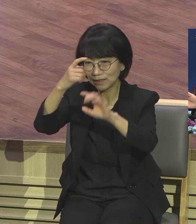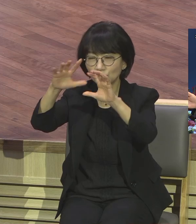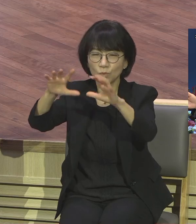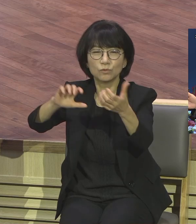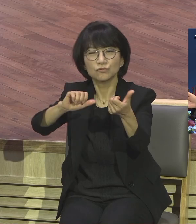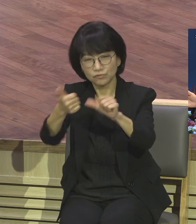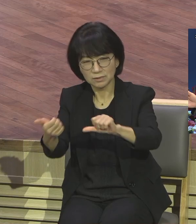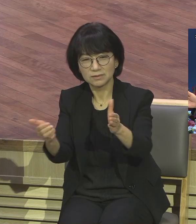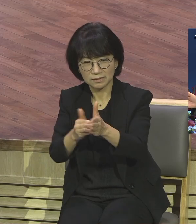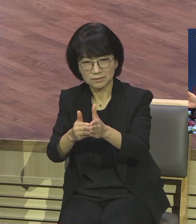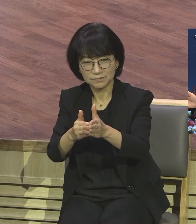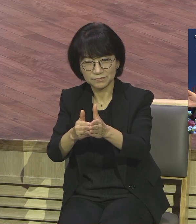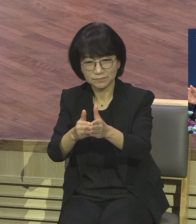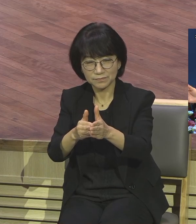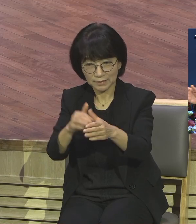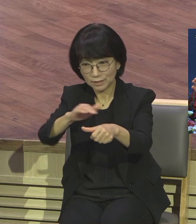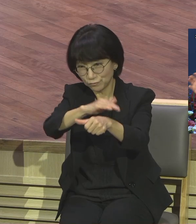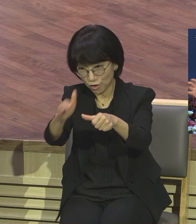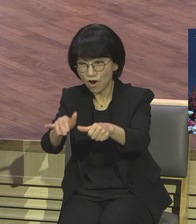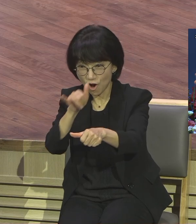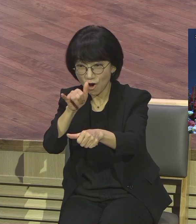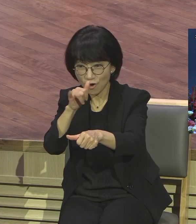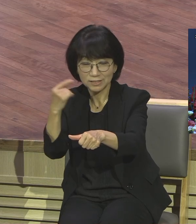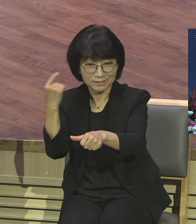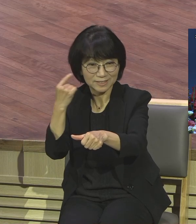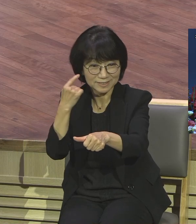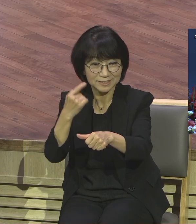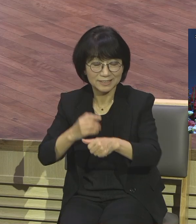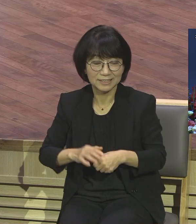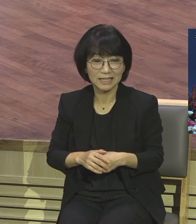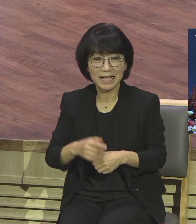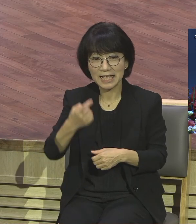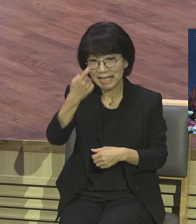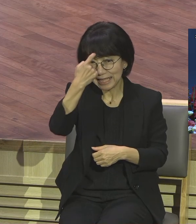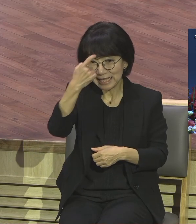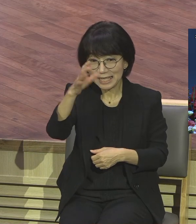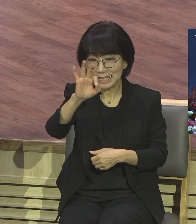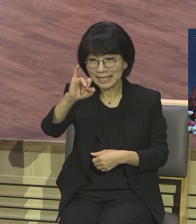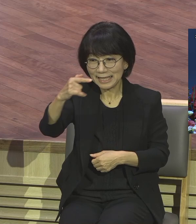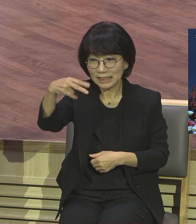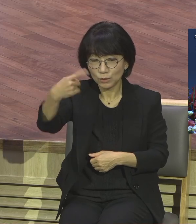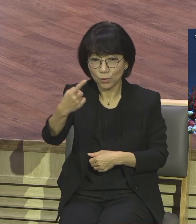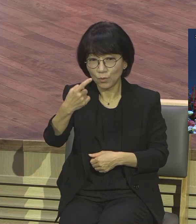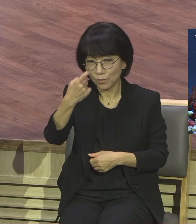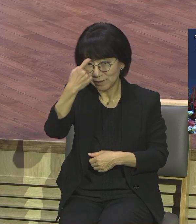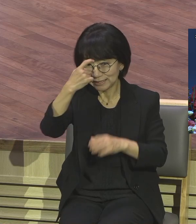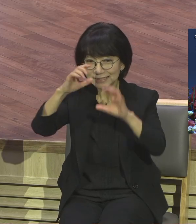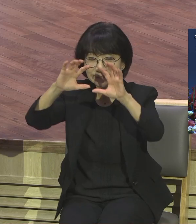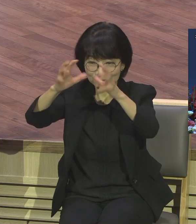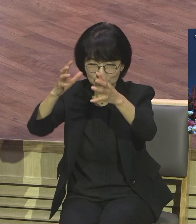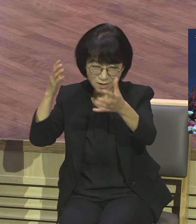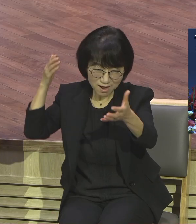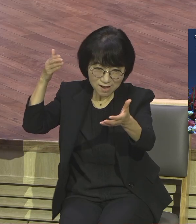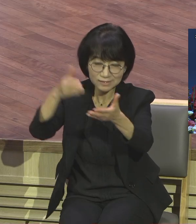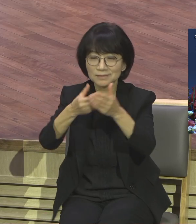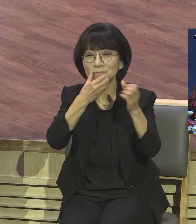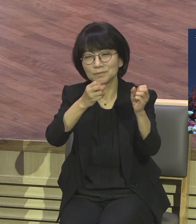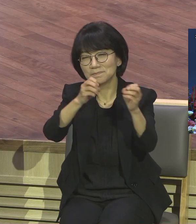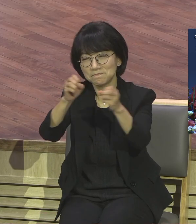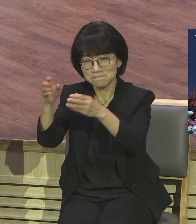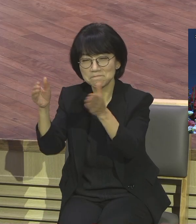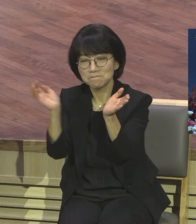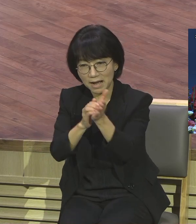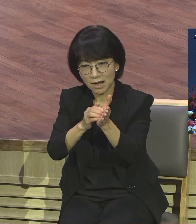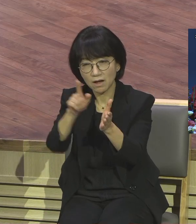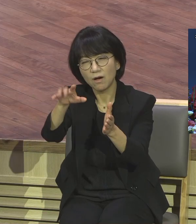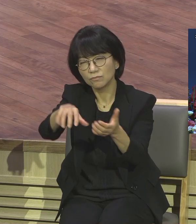도마 순교 현장이 있어요. 있다고 그래. 거기 다 기록이 남아있어요. 도마 순교 현장. 그 현장이